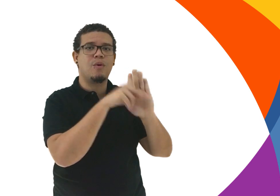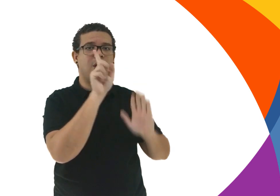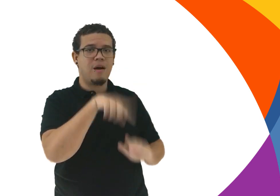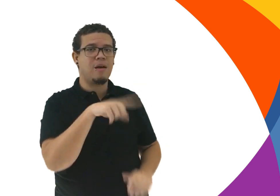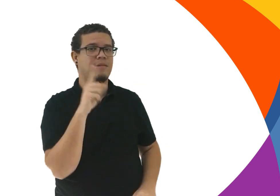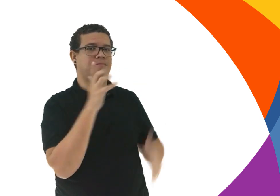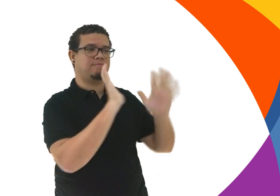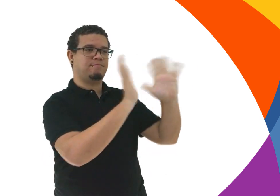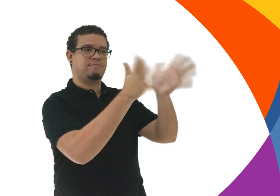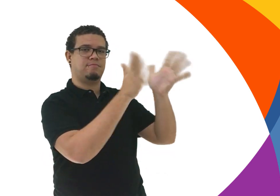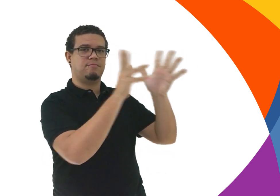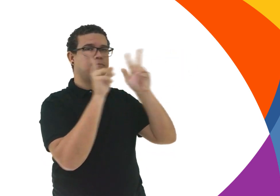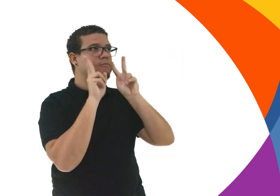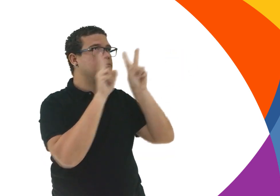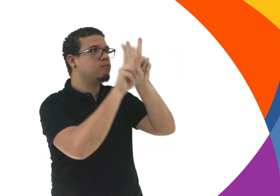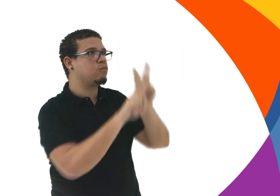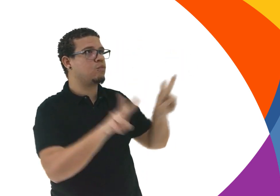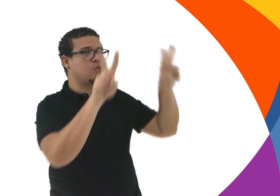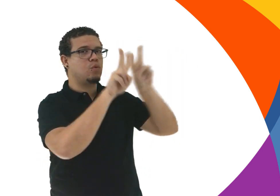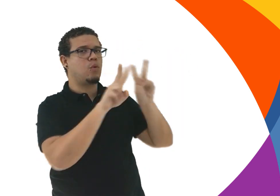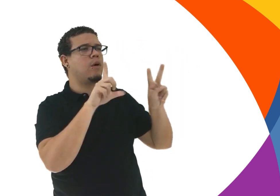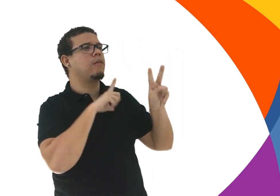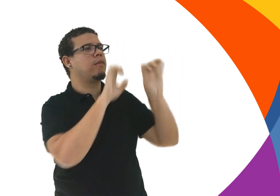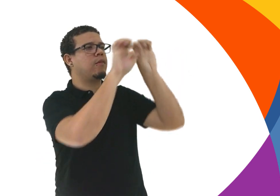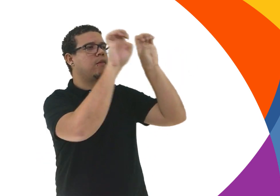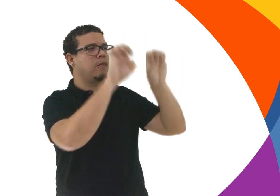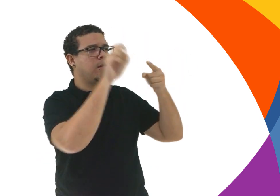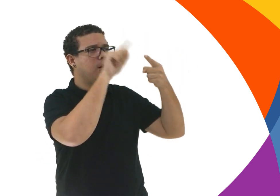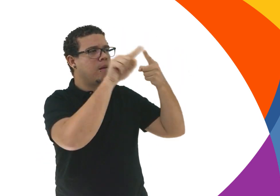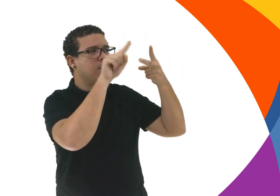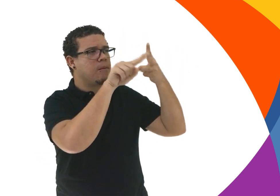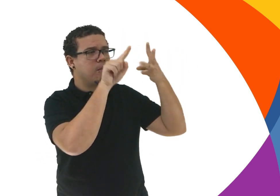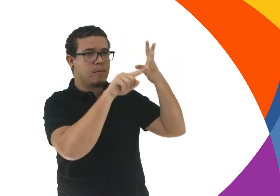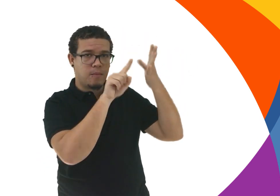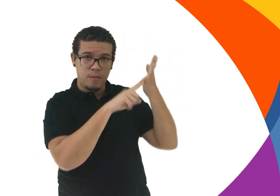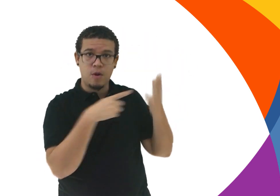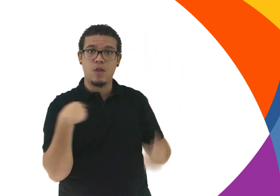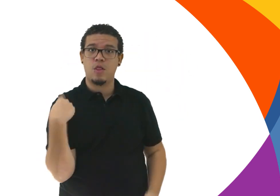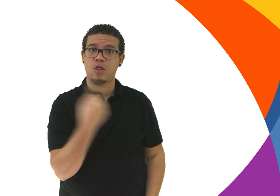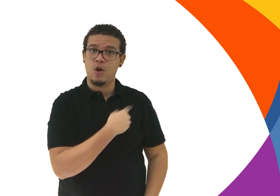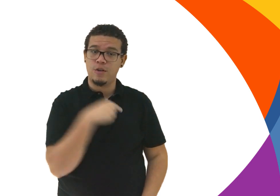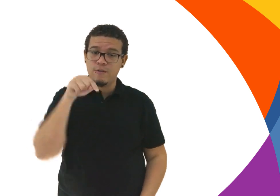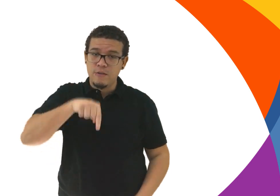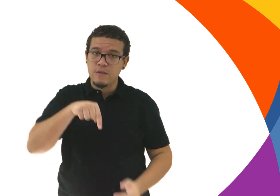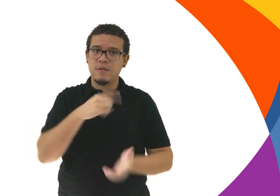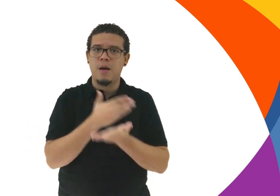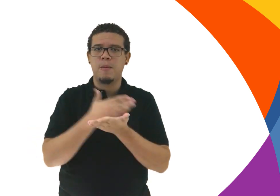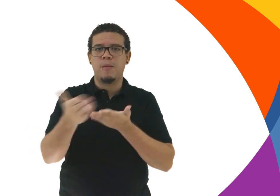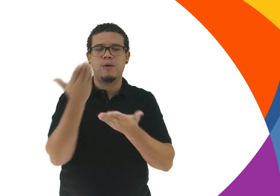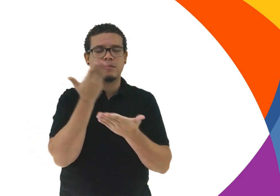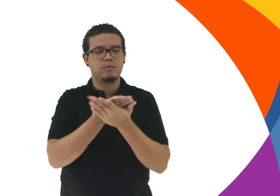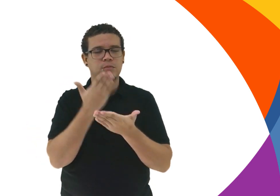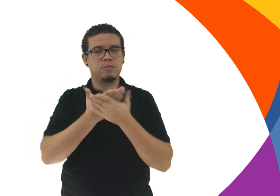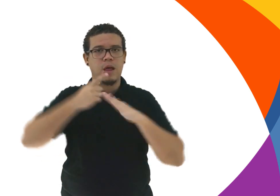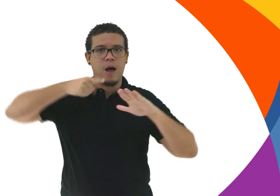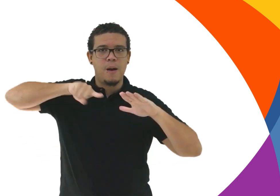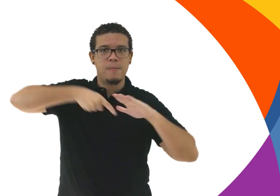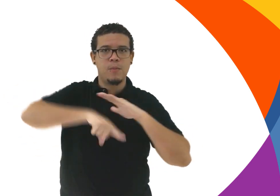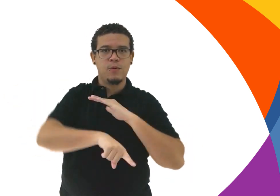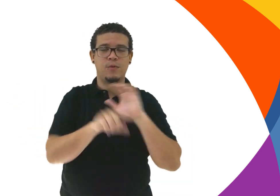estrutura da língua visual, da língua de sinais, é outra, possui aspectos diferentes, a qual daremos início